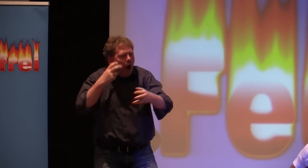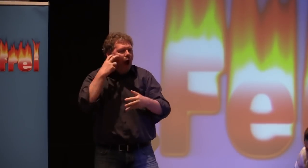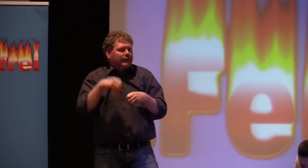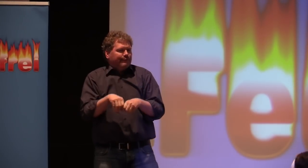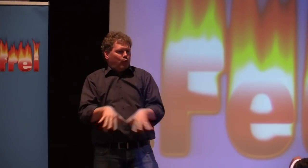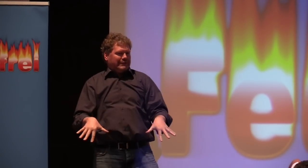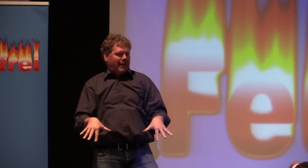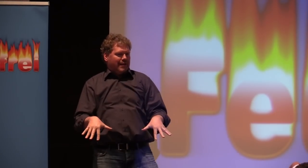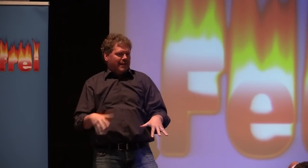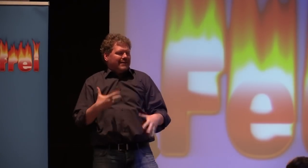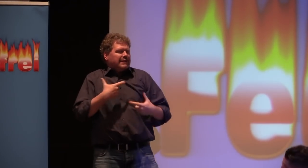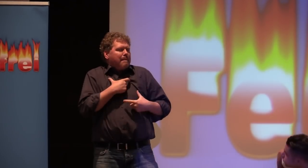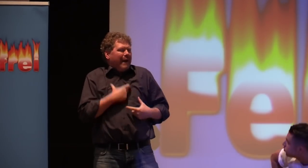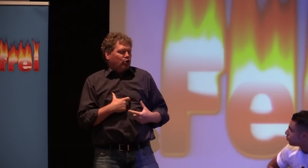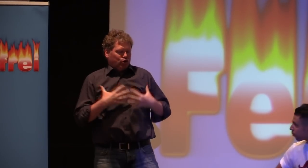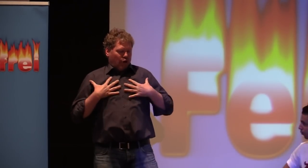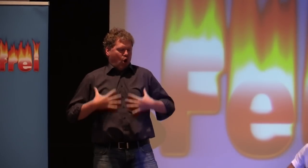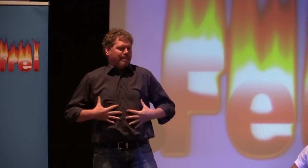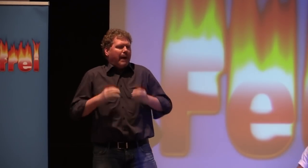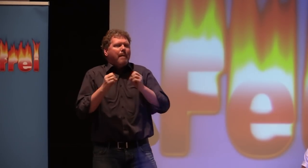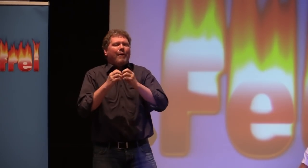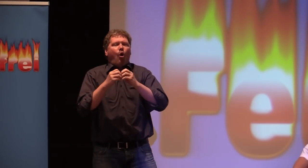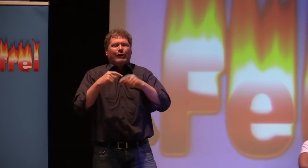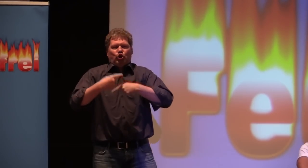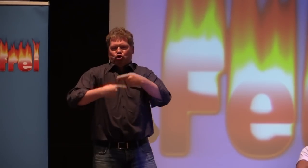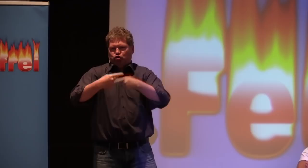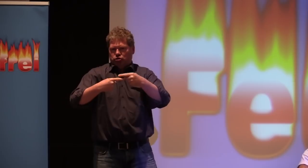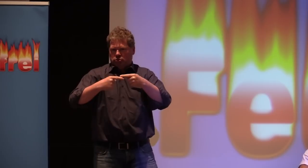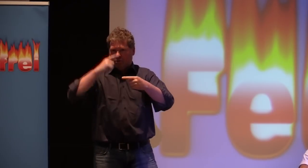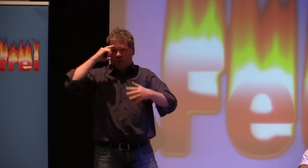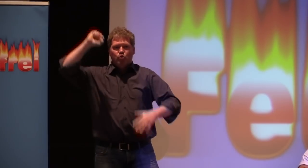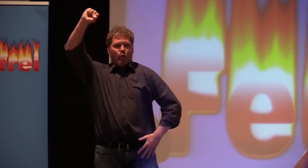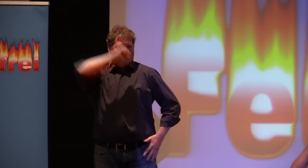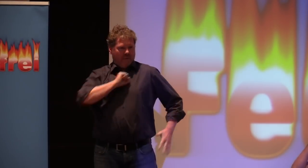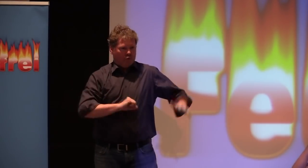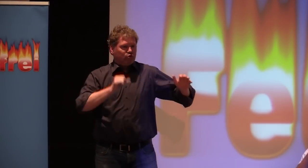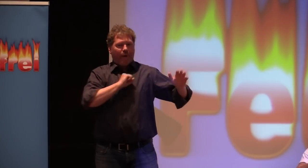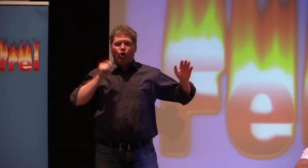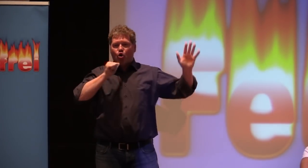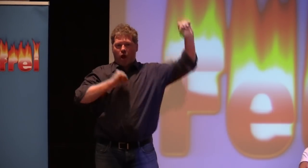und es tut vielleicht ganz gut, auch zwischendurch einfach mal die Bremse zu ziehen und auch wieder zurück zu den Wurzeln zu gehen.